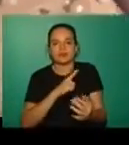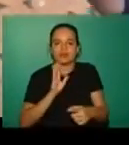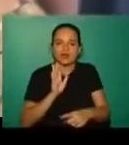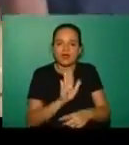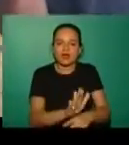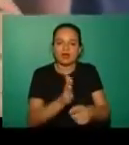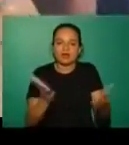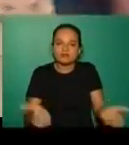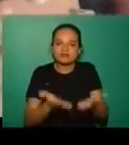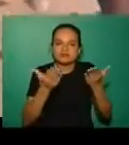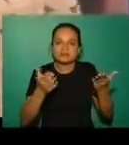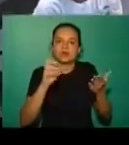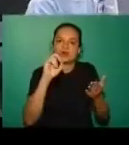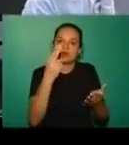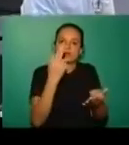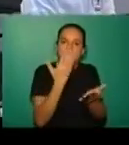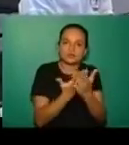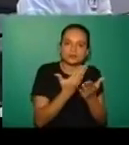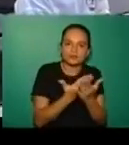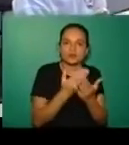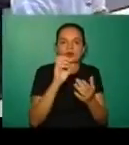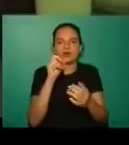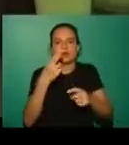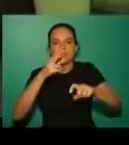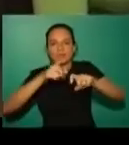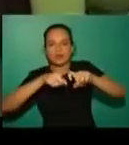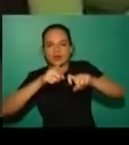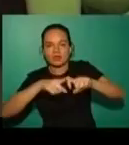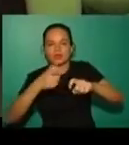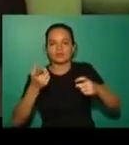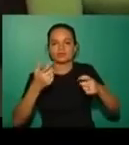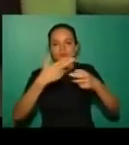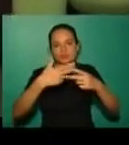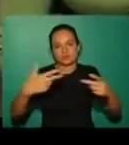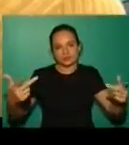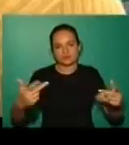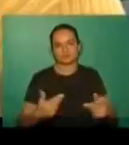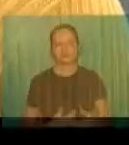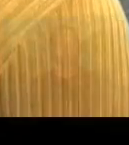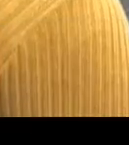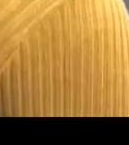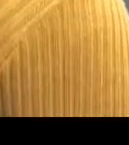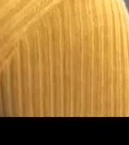suas famílias têm, como escola, assistência médica.